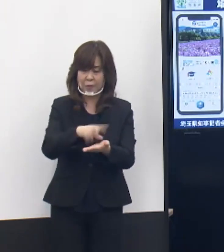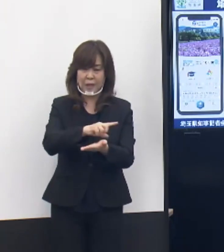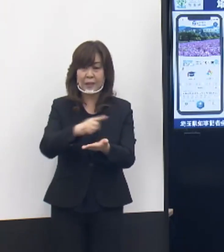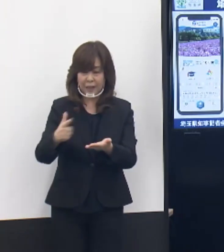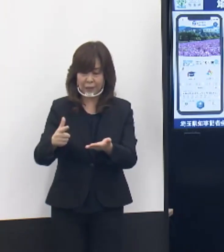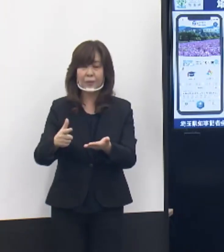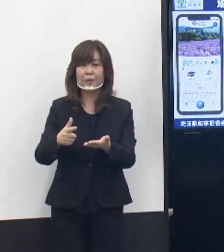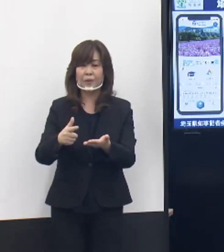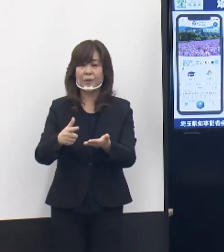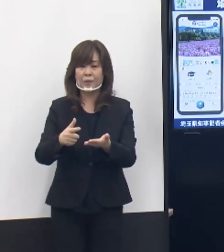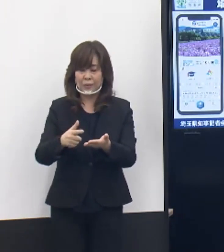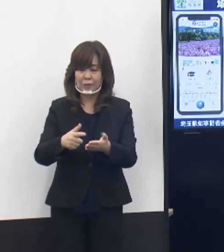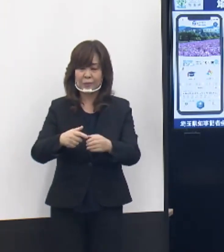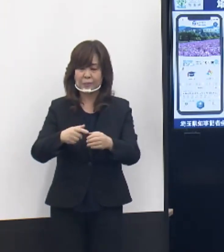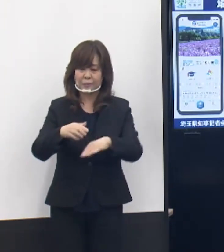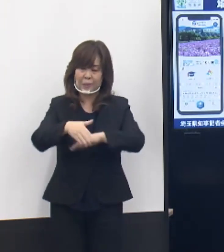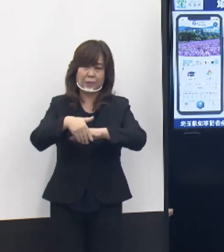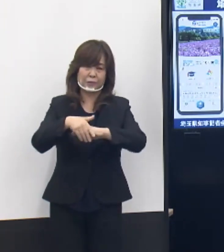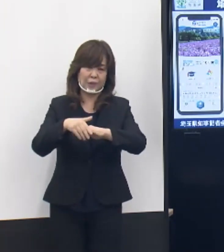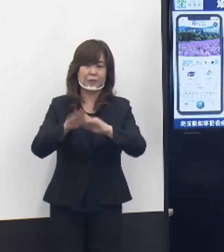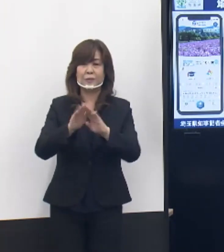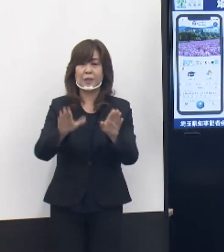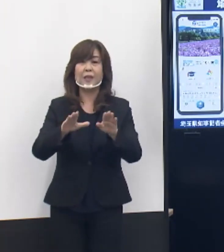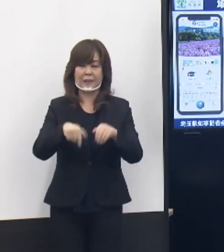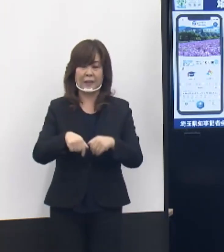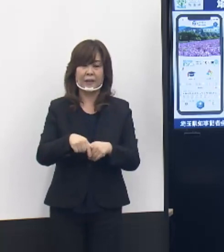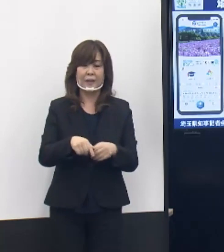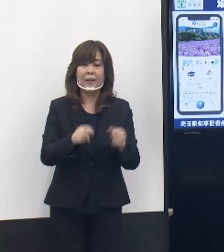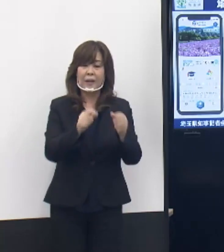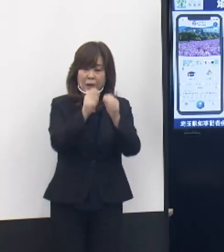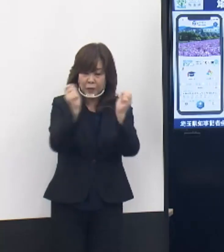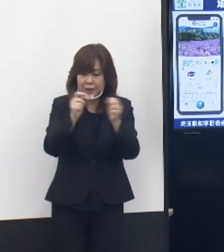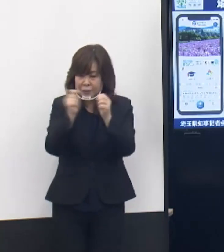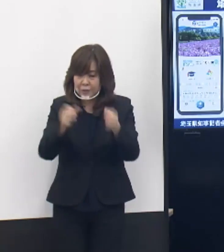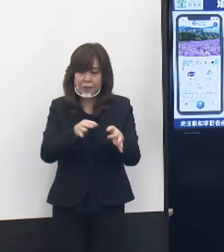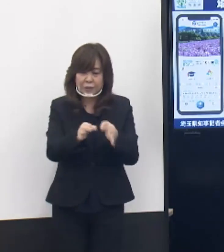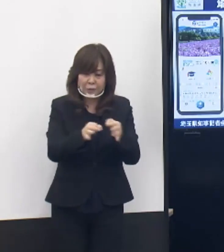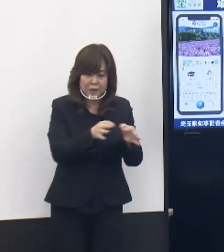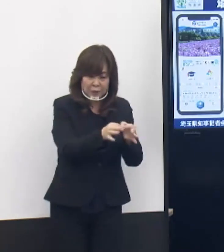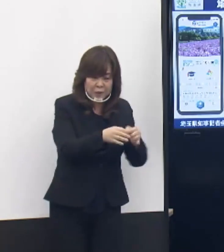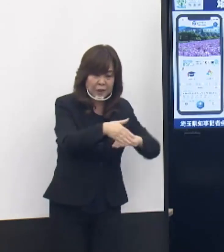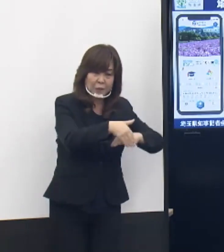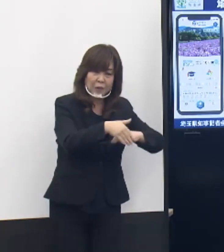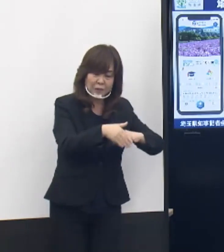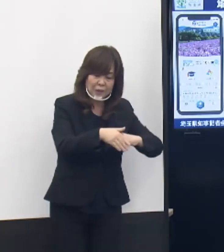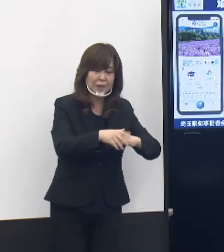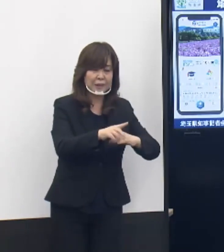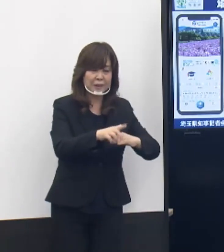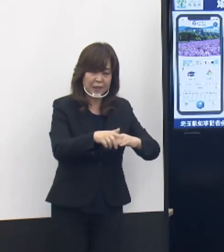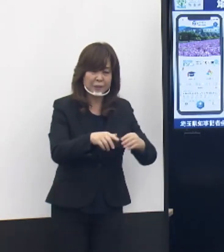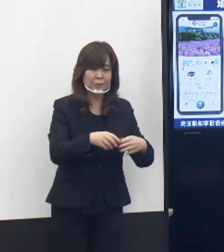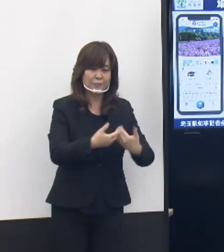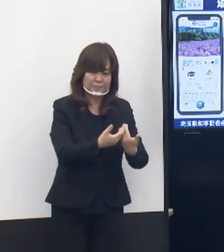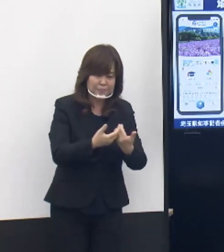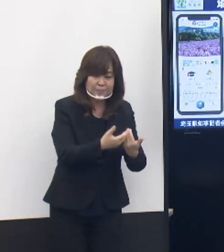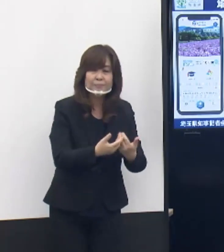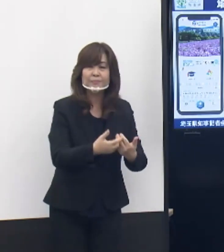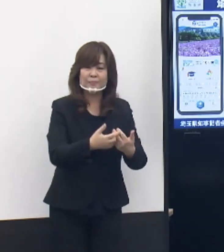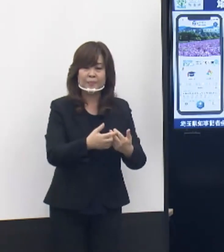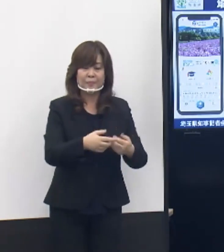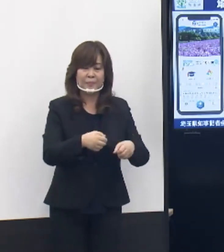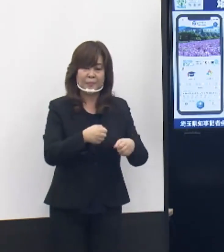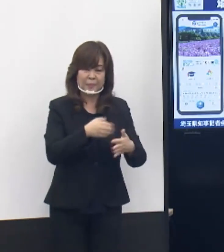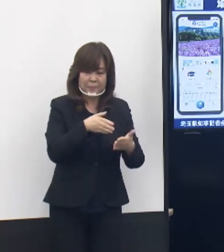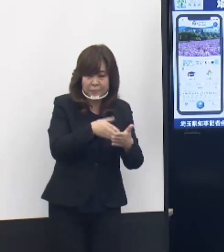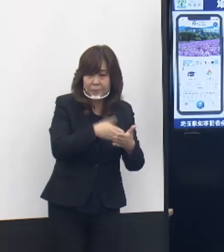種証明とか見せると、なかなか時間かかりますので、その前の接種証明がそこで確認できるようにさせていただ